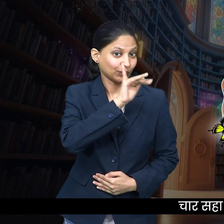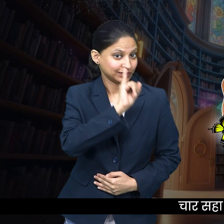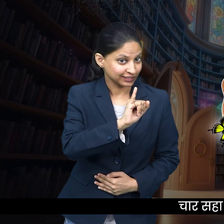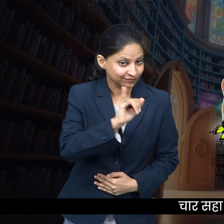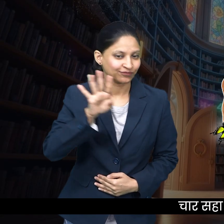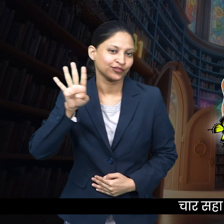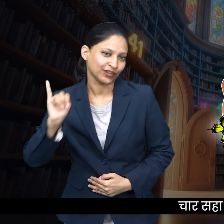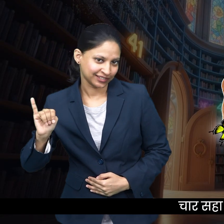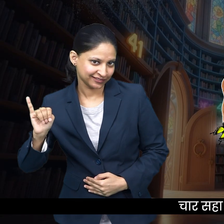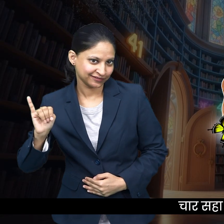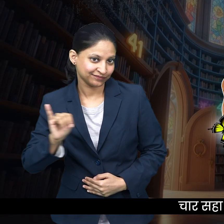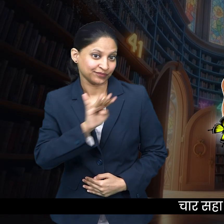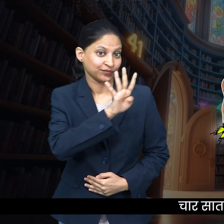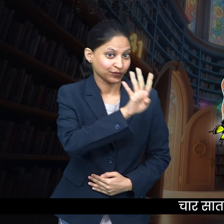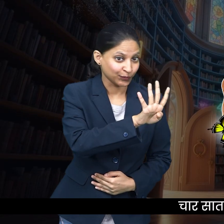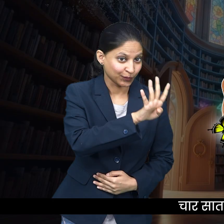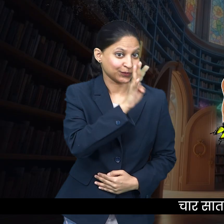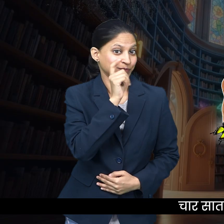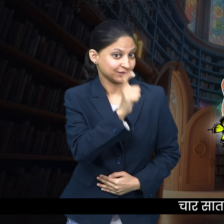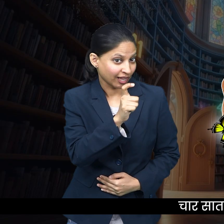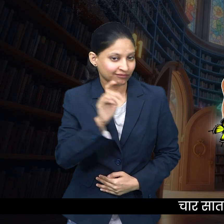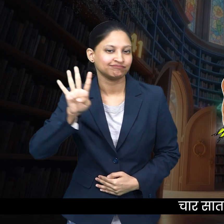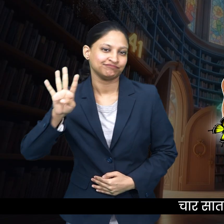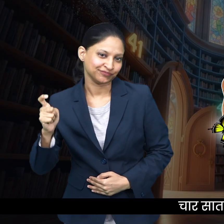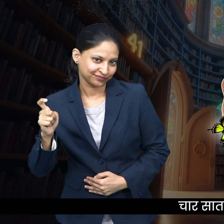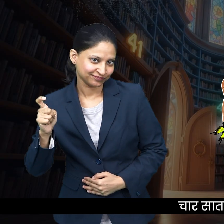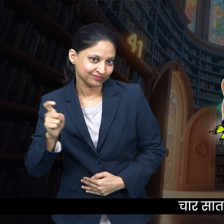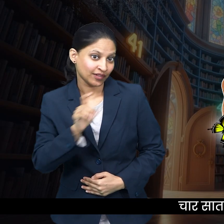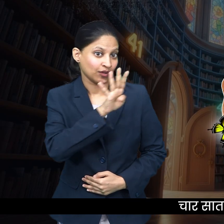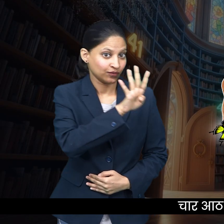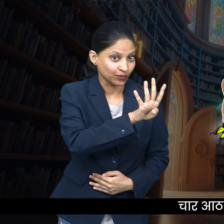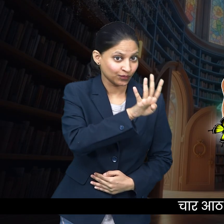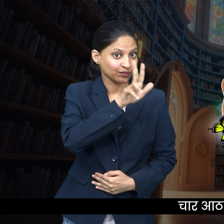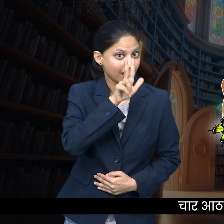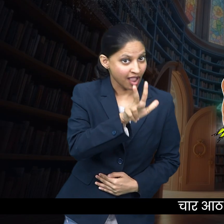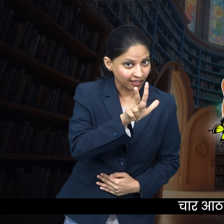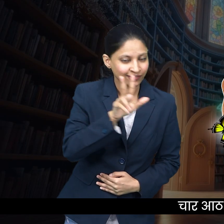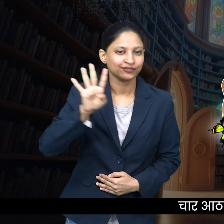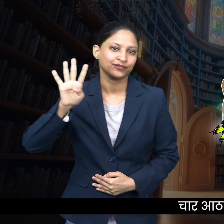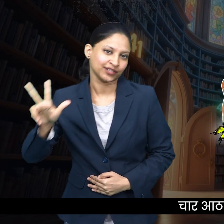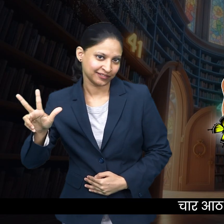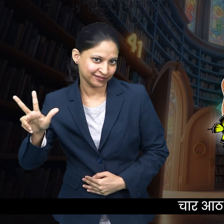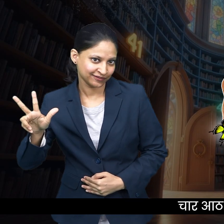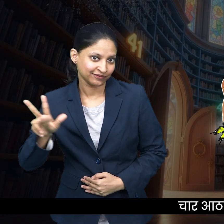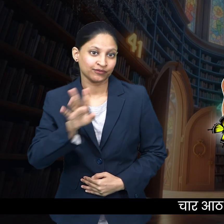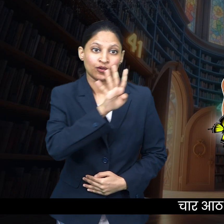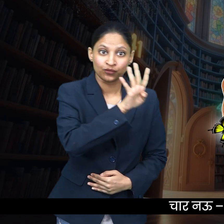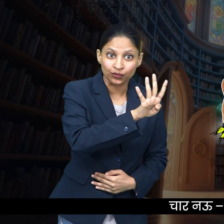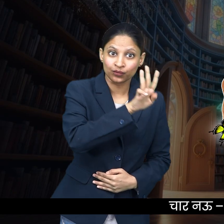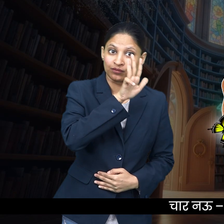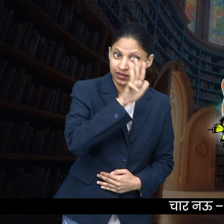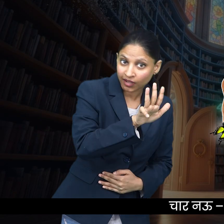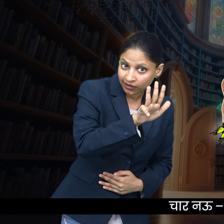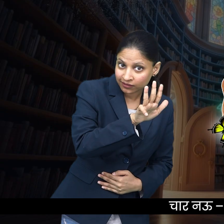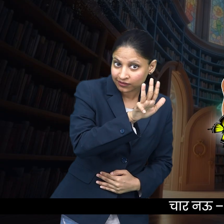4 6 46, 4 7 47, 4 8 48,